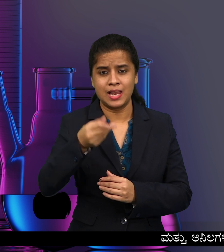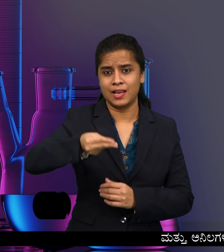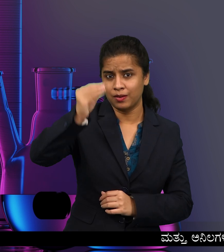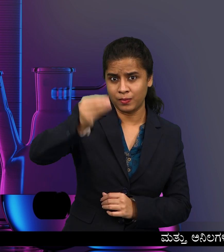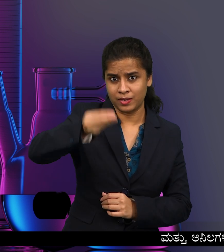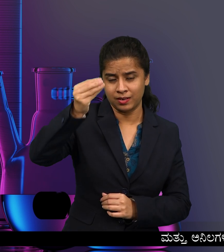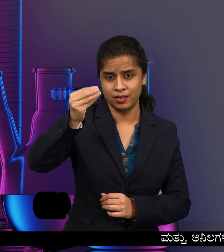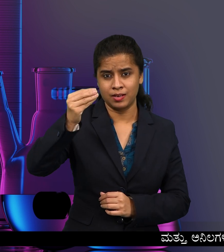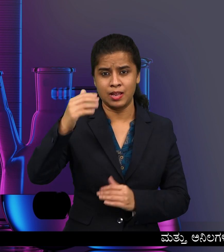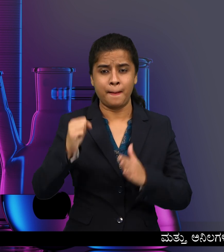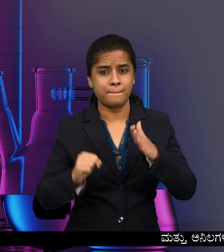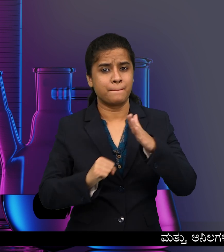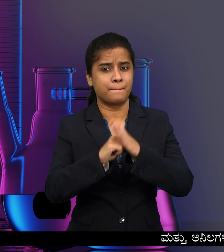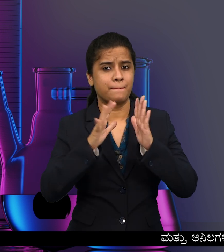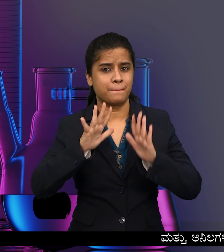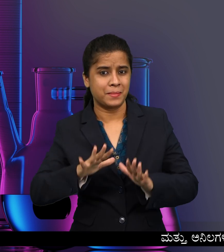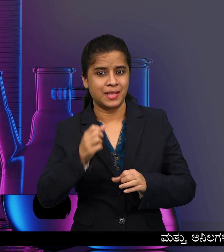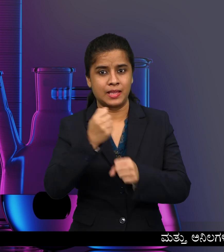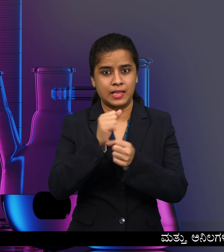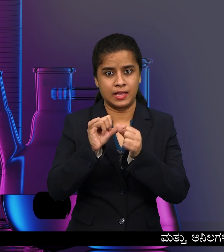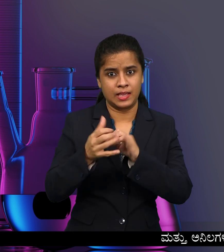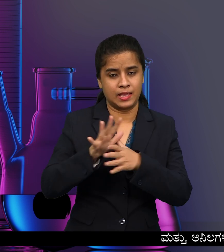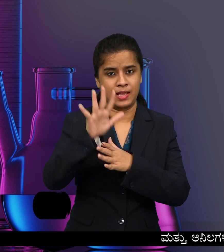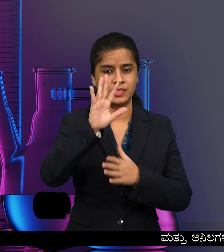ಮತ್ತು ಅನಿಲಗಳಲ್ಲಿ ಕನಿಷ್ಠವಾಗಿರುತ್ತದೆ.